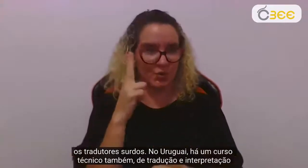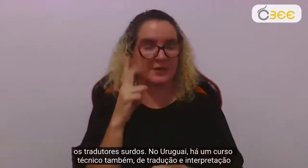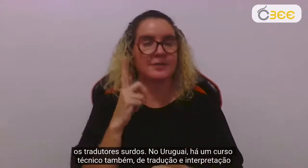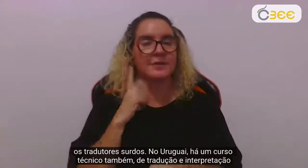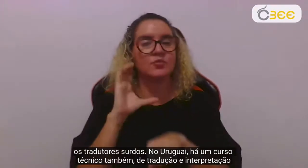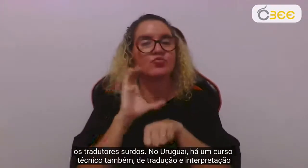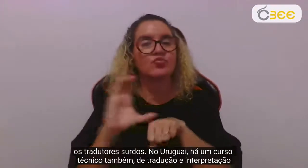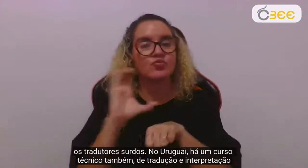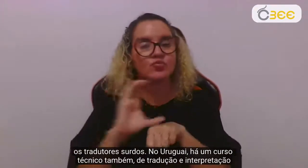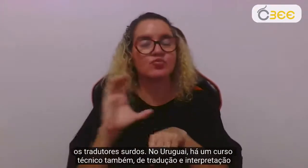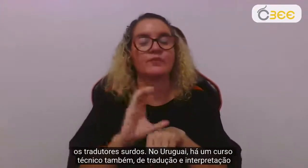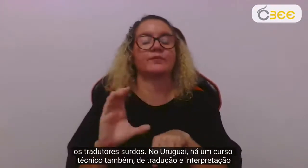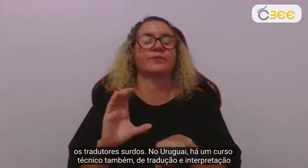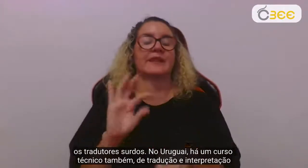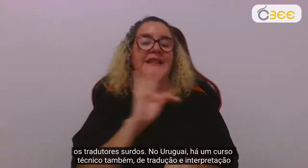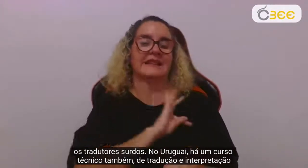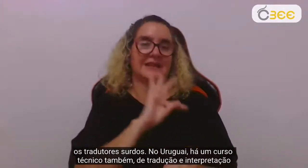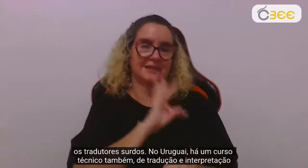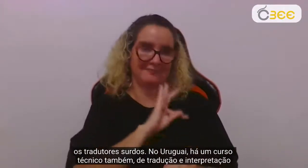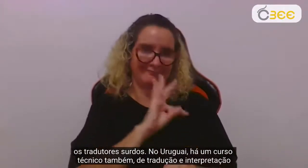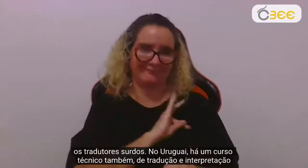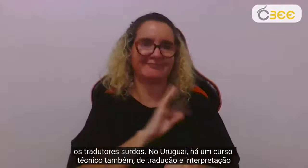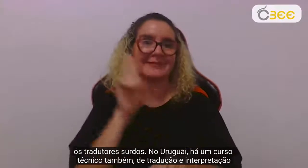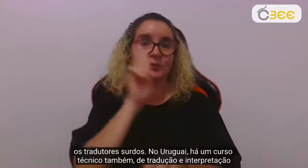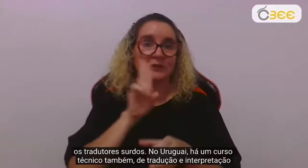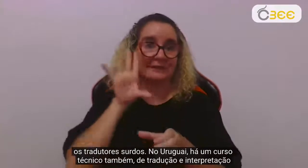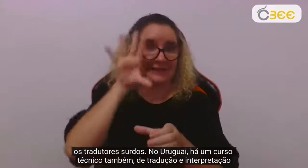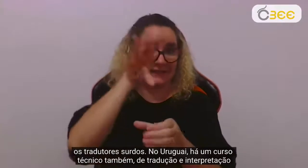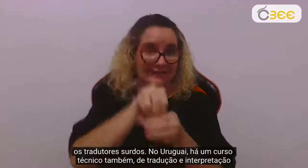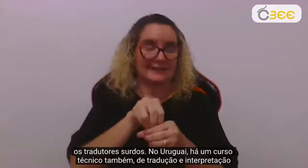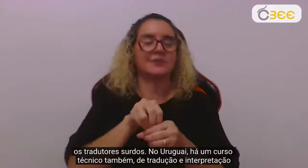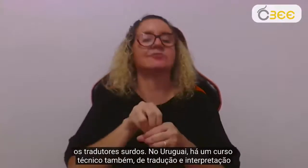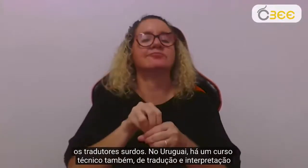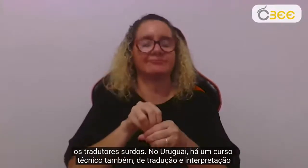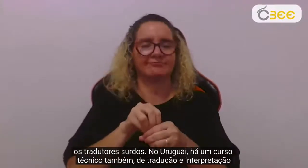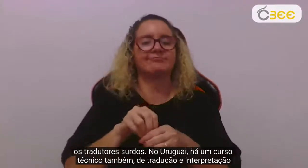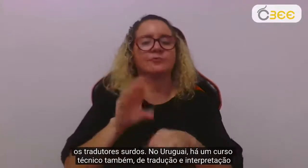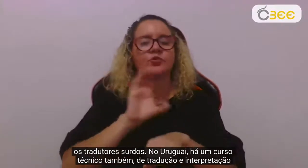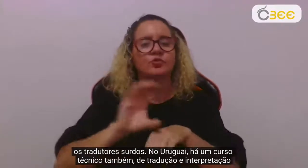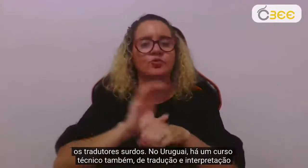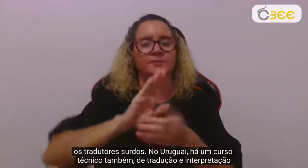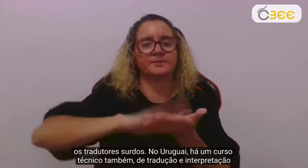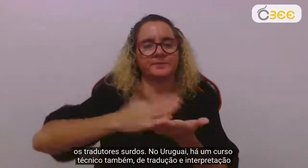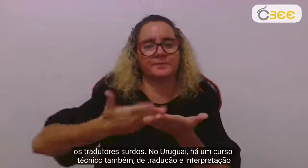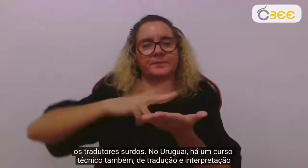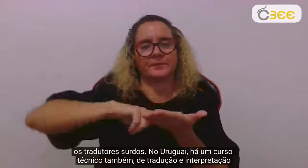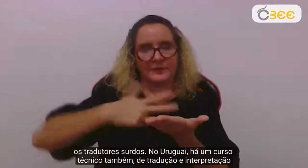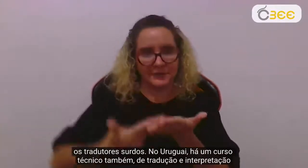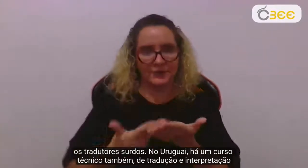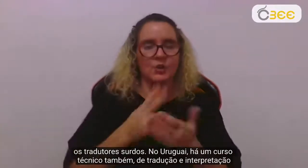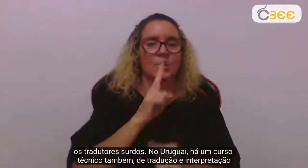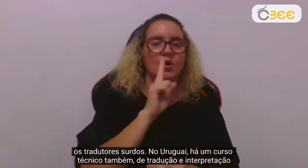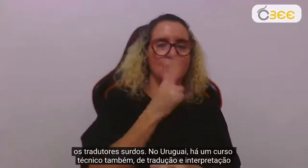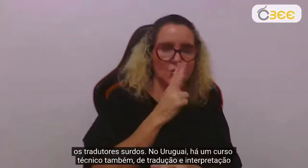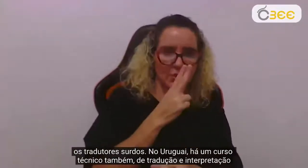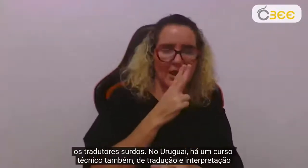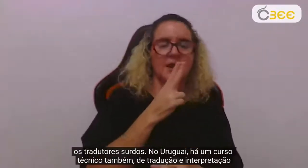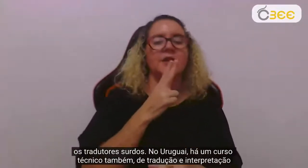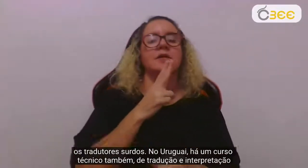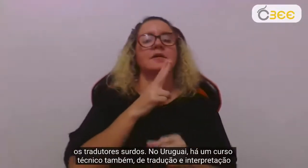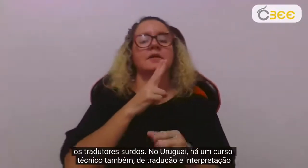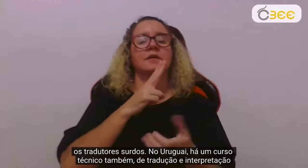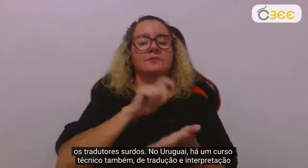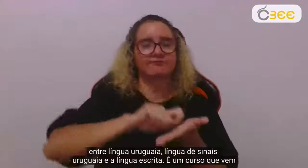tradutores surdos. No Uruguai, há um curso técnico também,